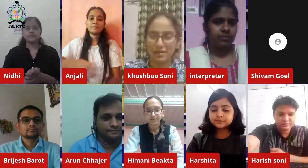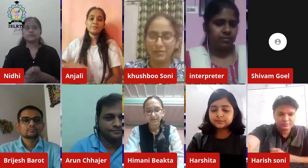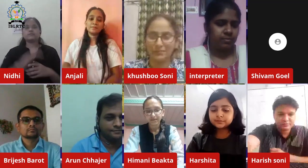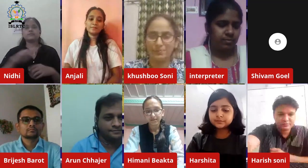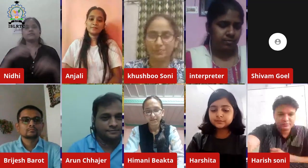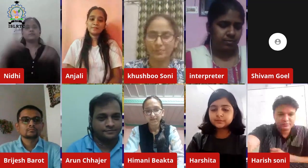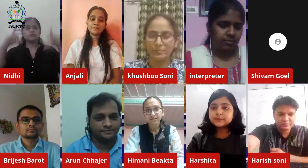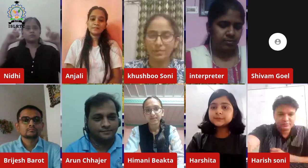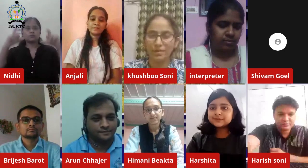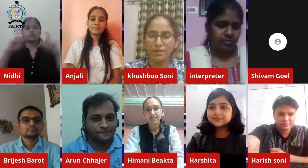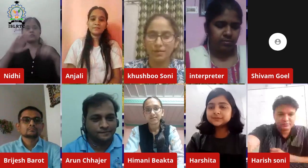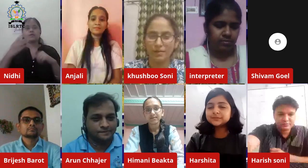जाएगा।